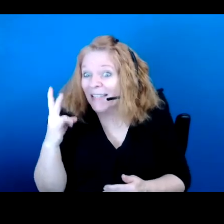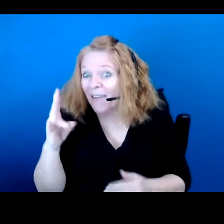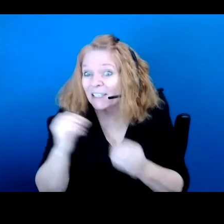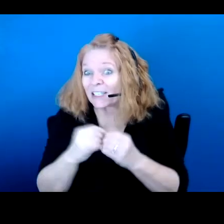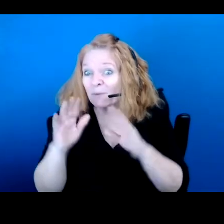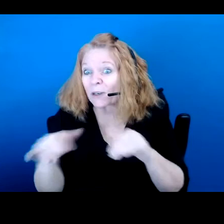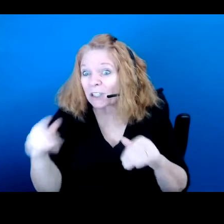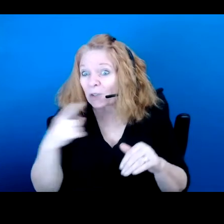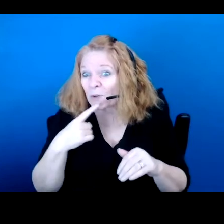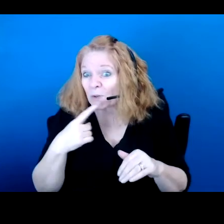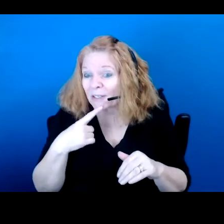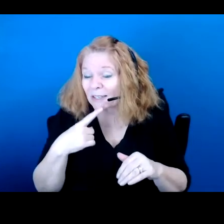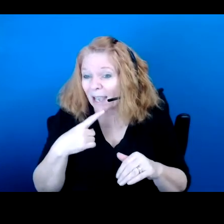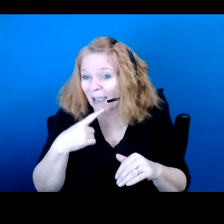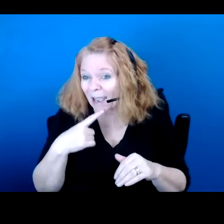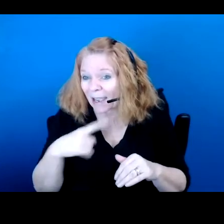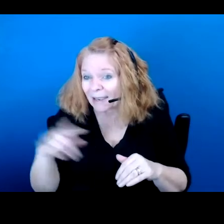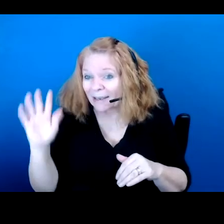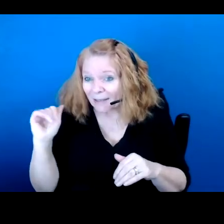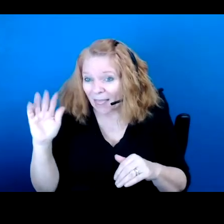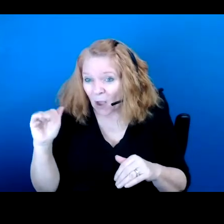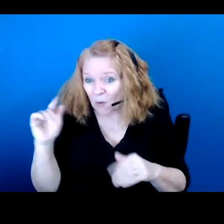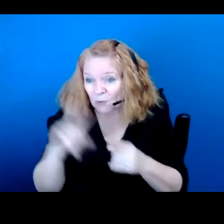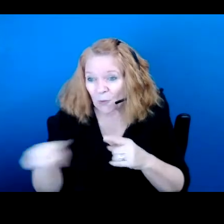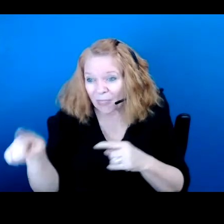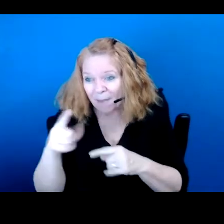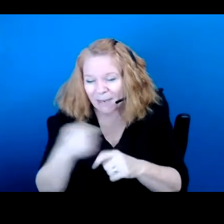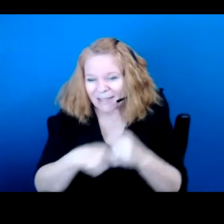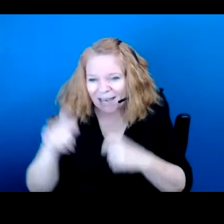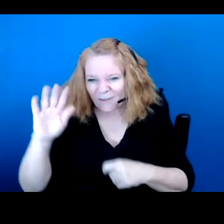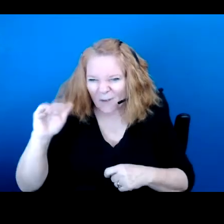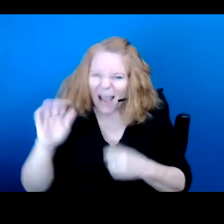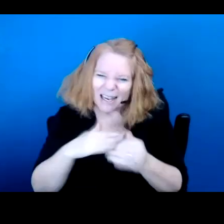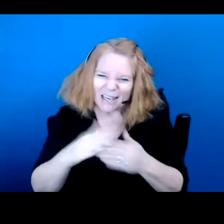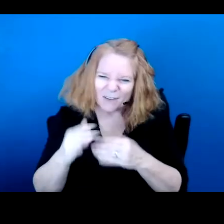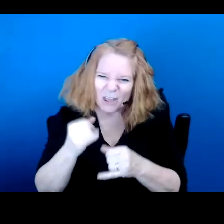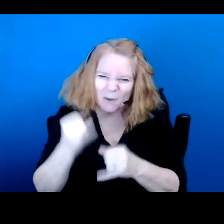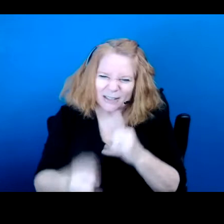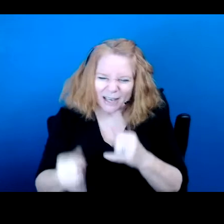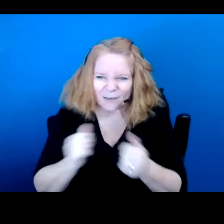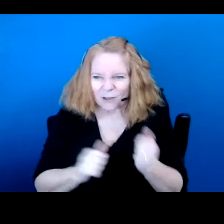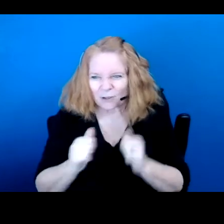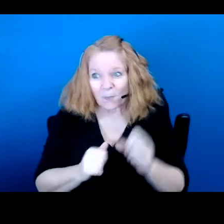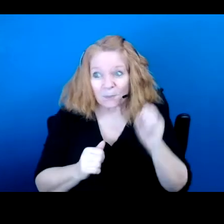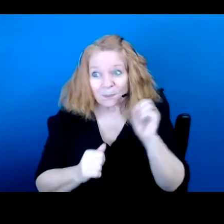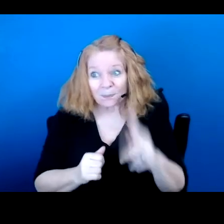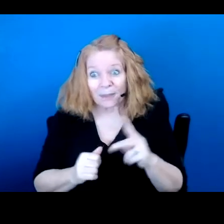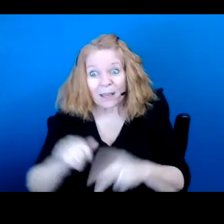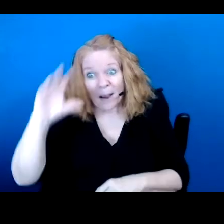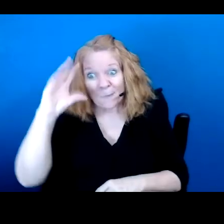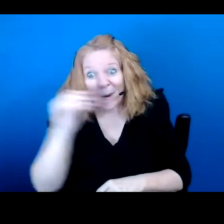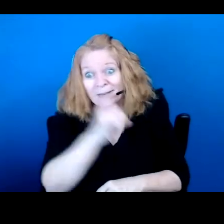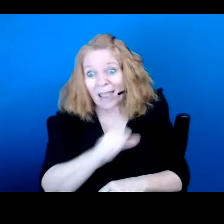y tenemos 17 nombres de niños y niños que saludar nos faltan